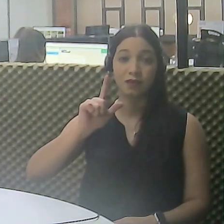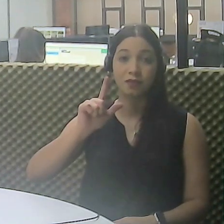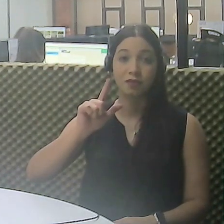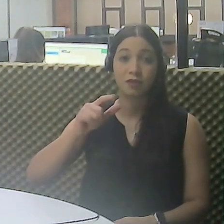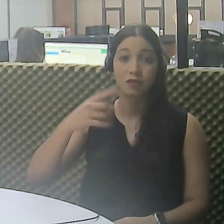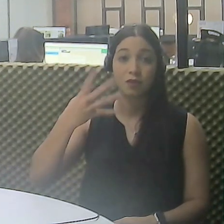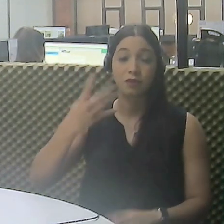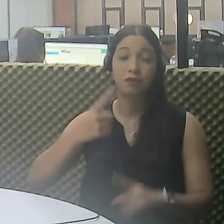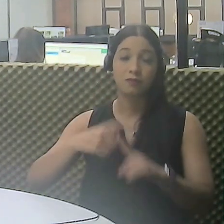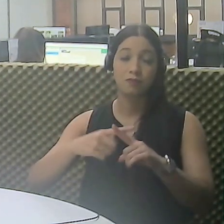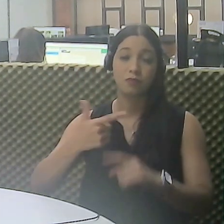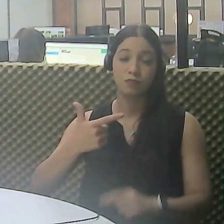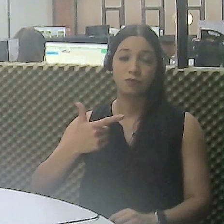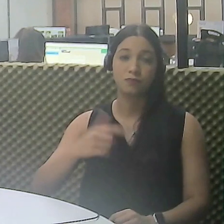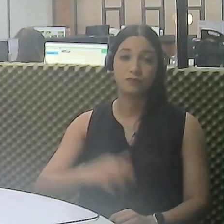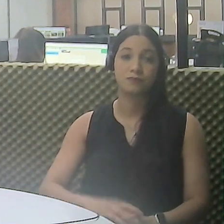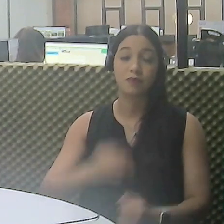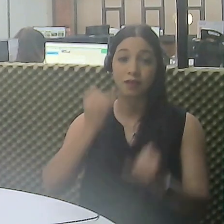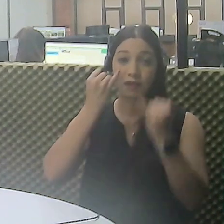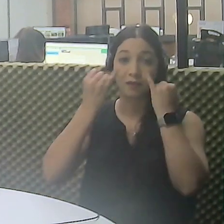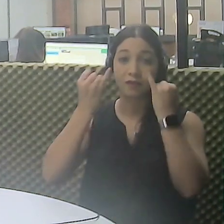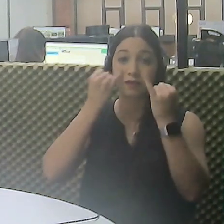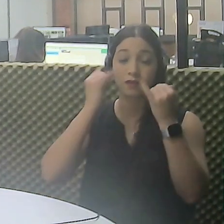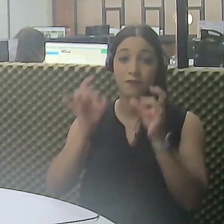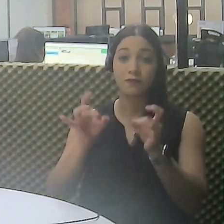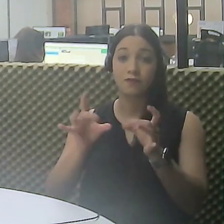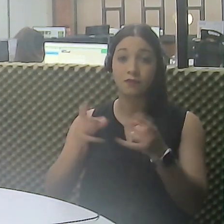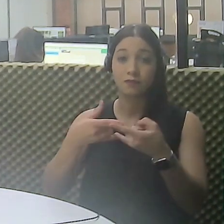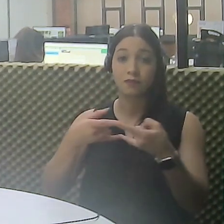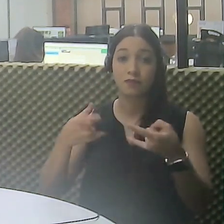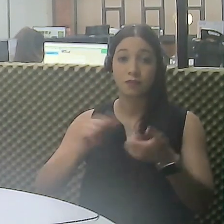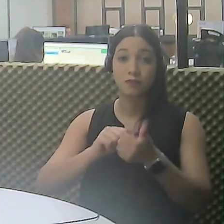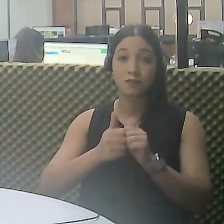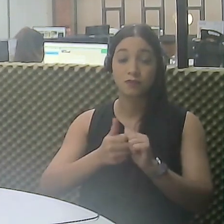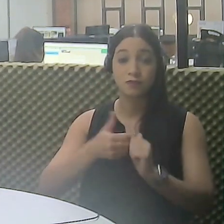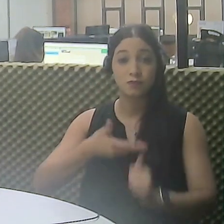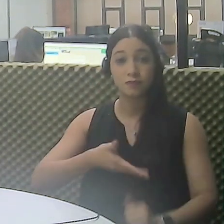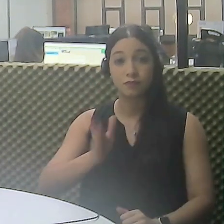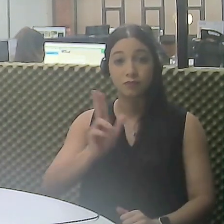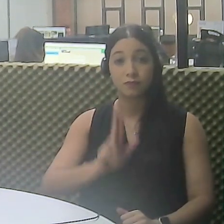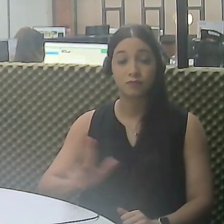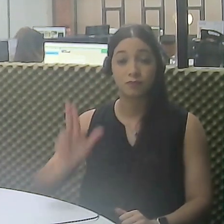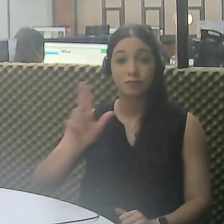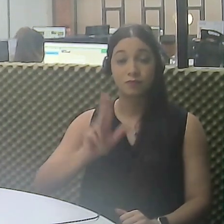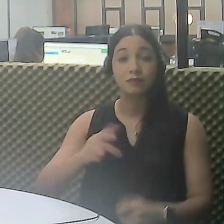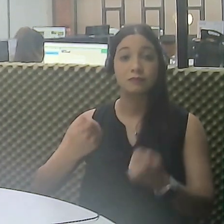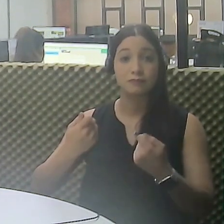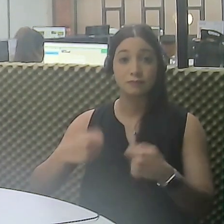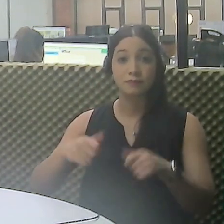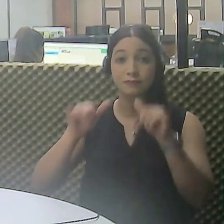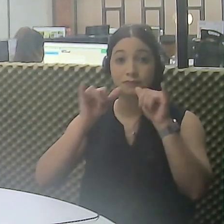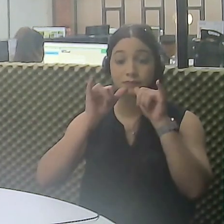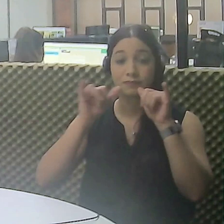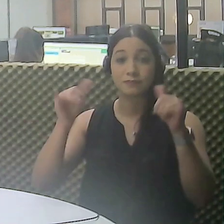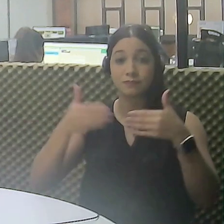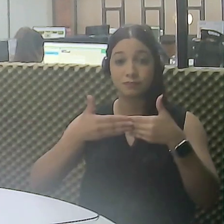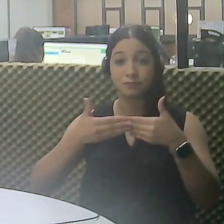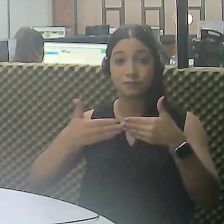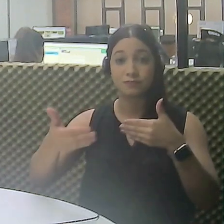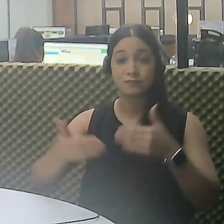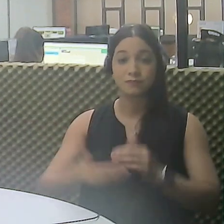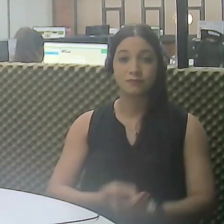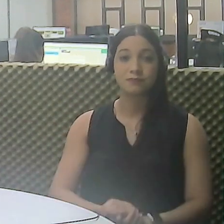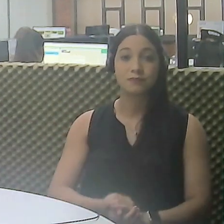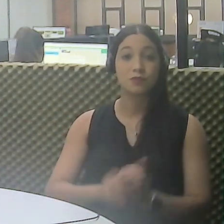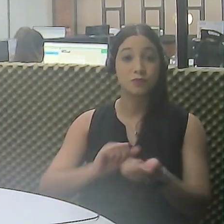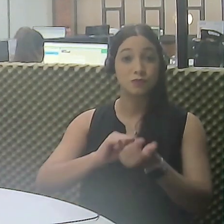placar de 4-2. Informações sobre a venda de ingressos para o jogo em Uberlândia devem ser anunciadas nos próximos dias.